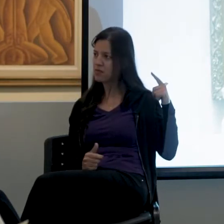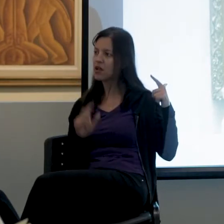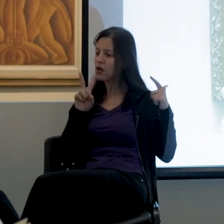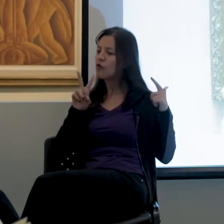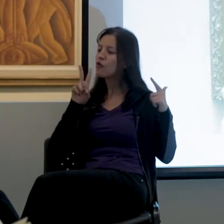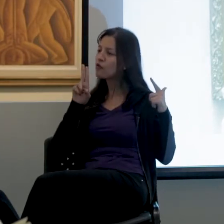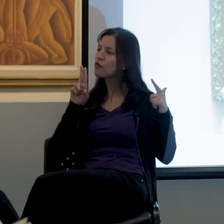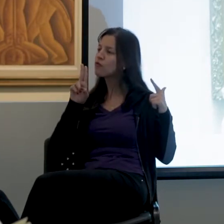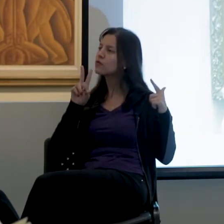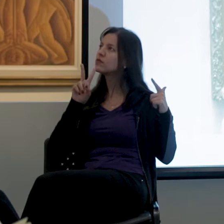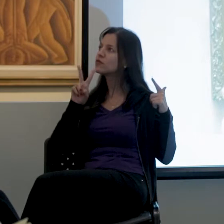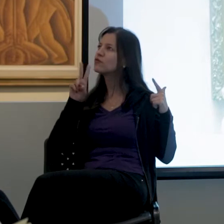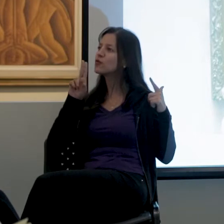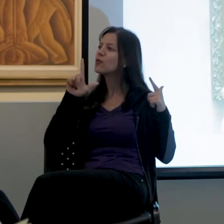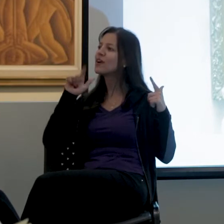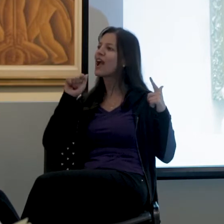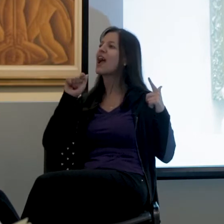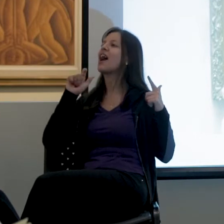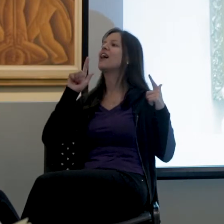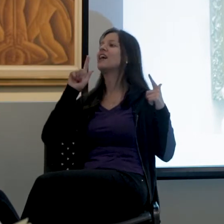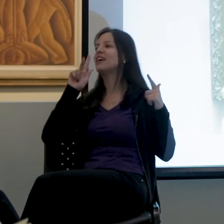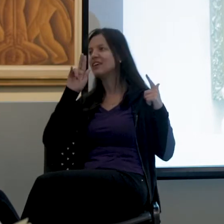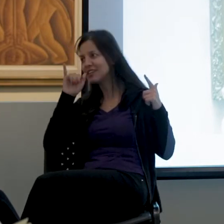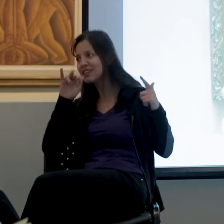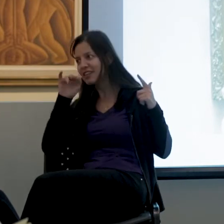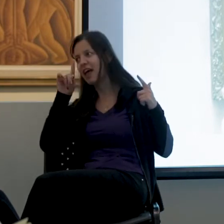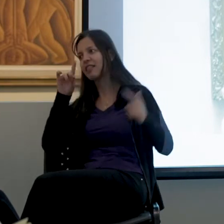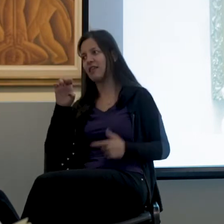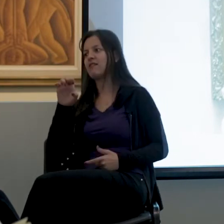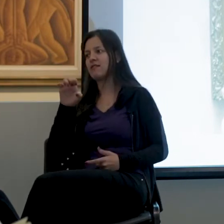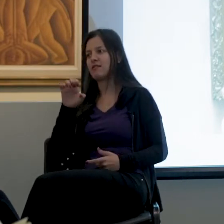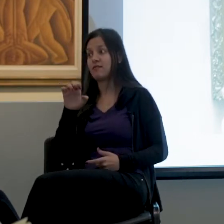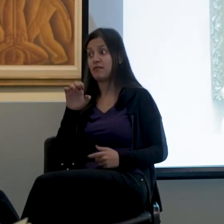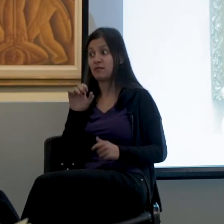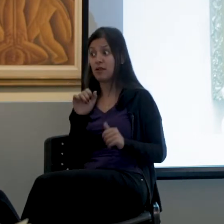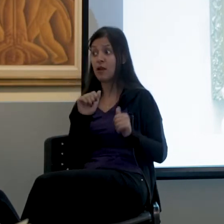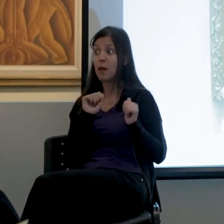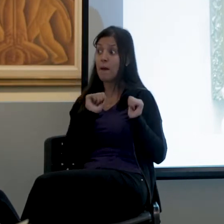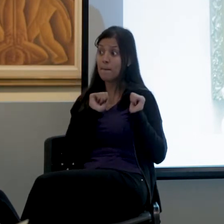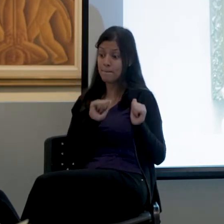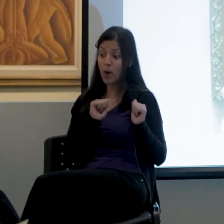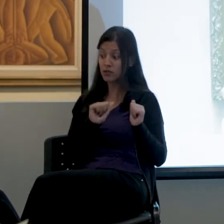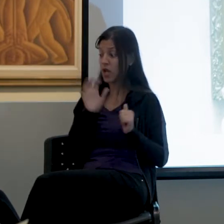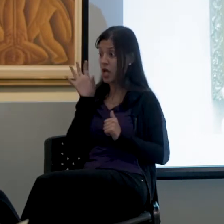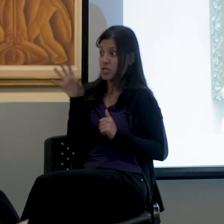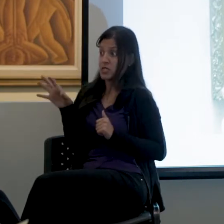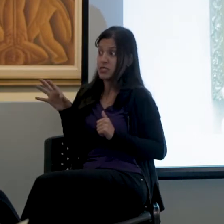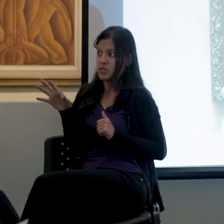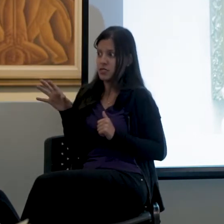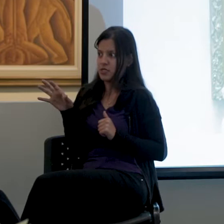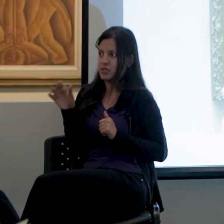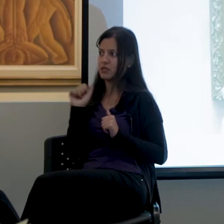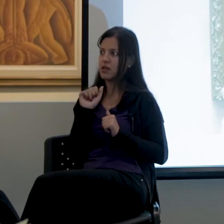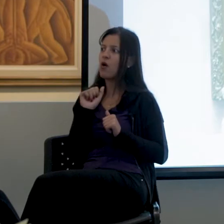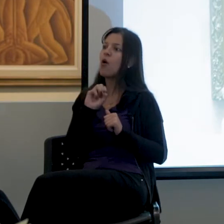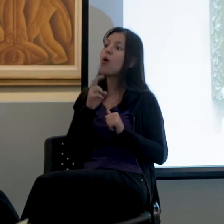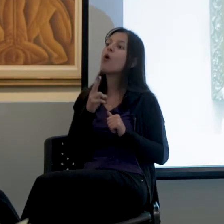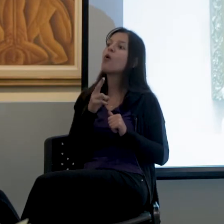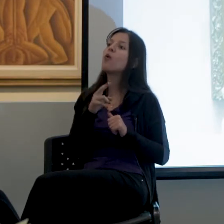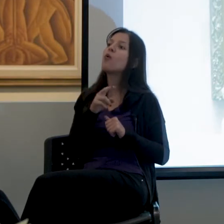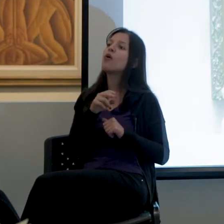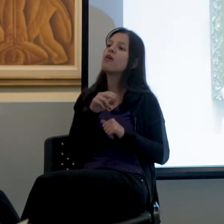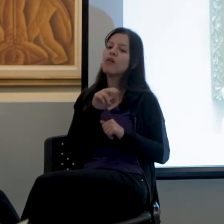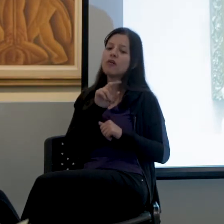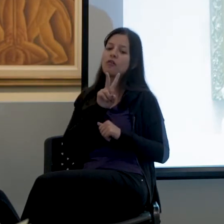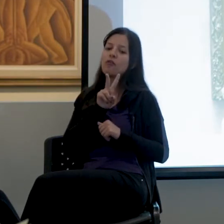vulgaridade mesmo, que pode ser a vulgaridade tão provocativa quanto a do Courbet, como pode ser aquela que orienta o quadro,